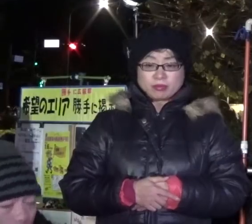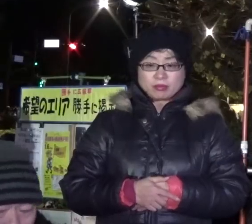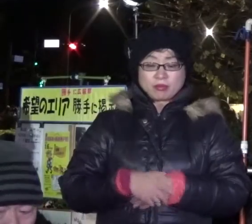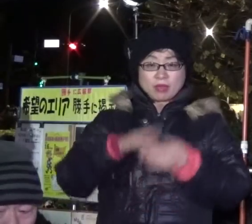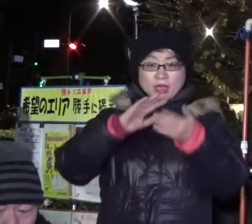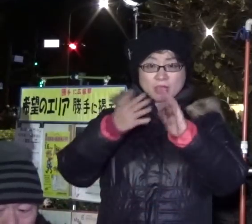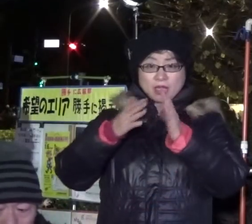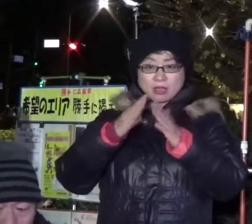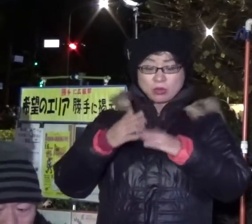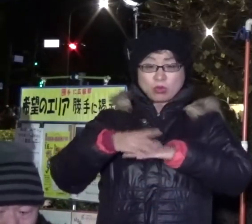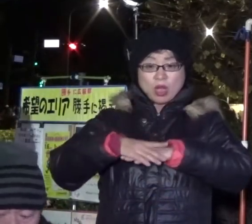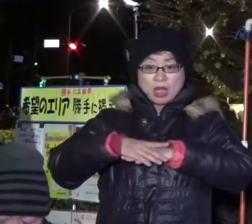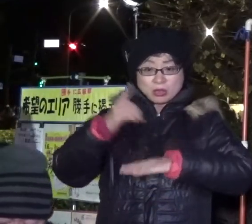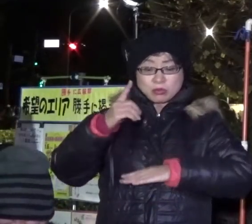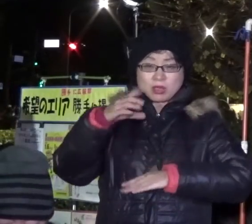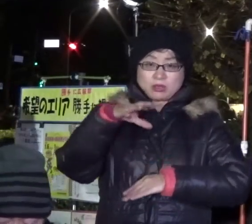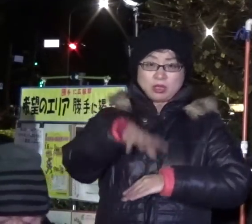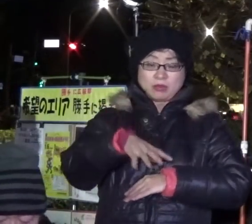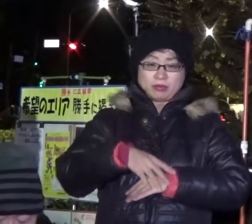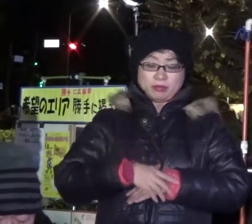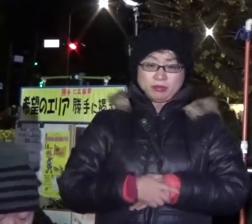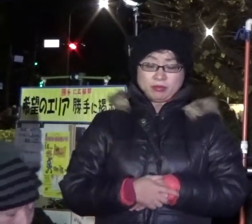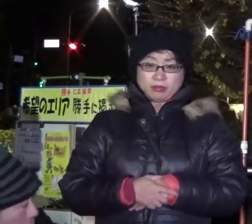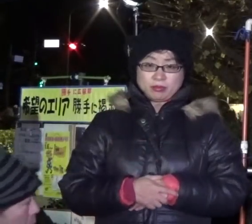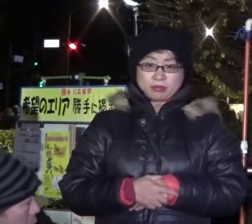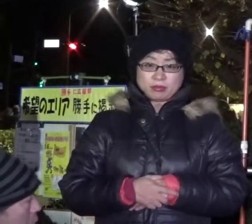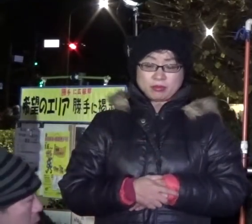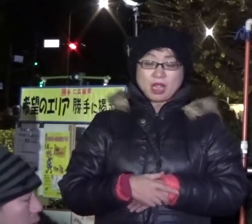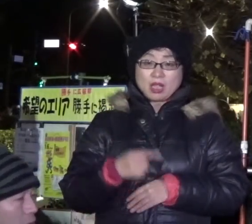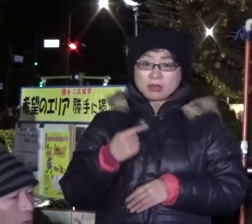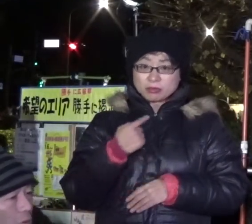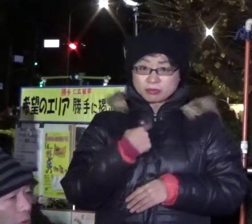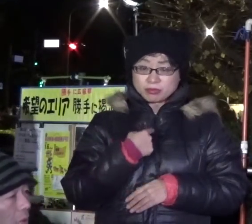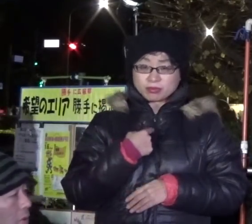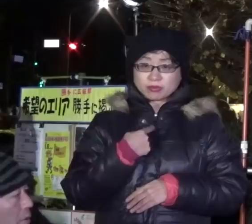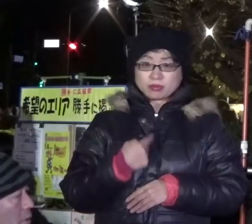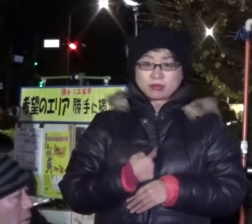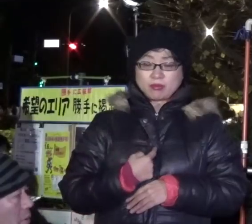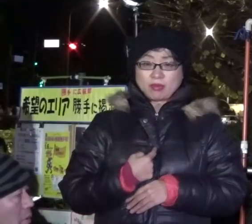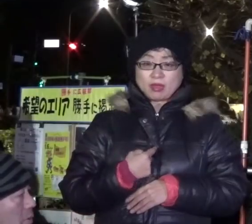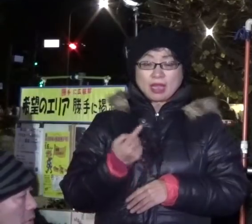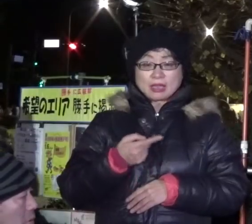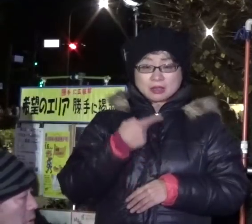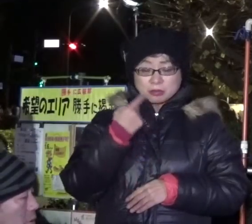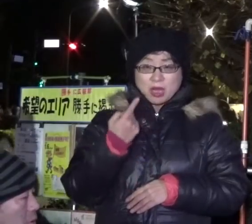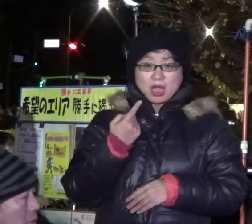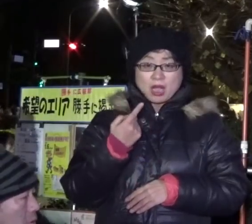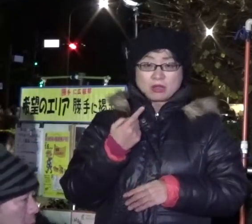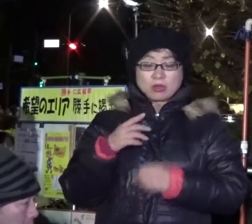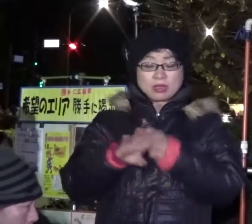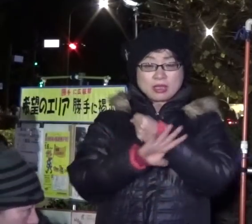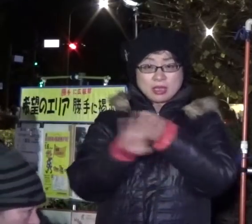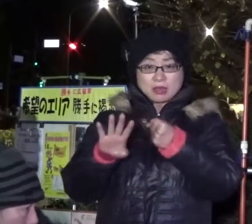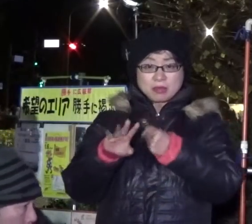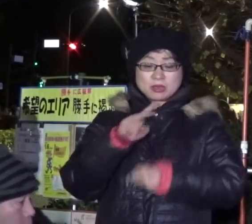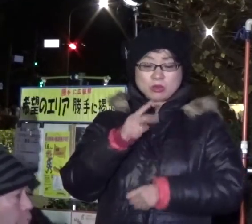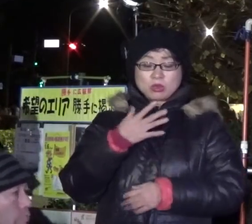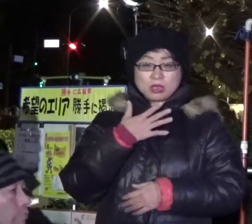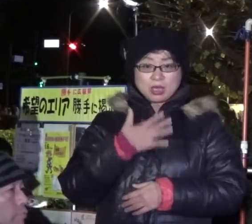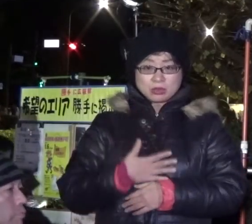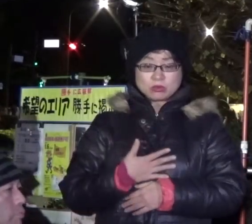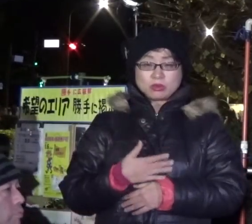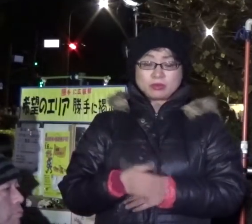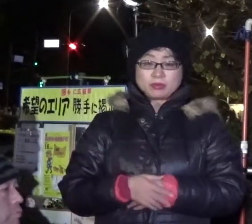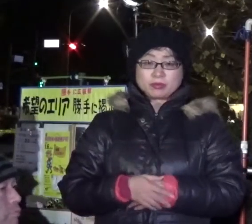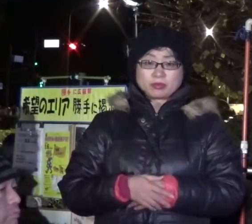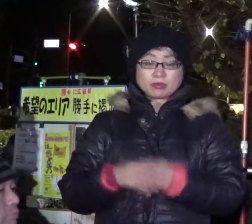戦争の出発点だけど、私にとってですね、一番のこの原発を理解する上で、